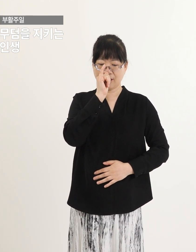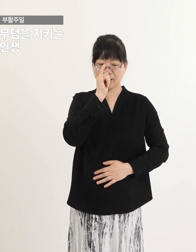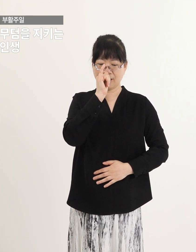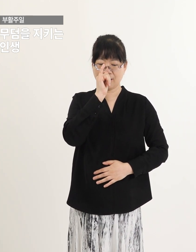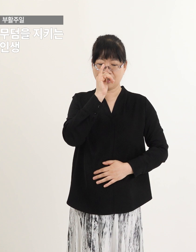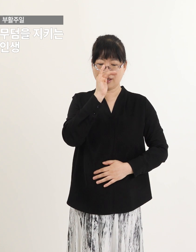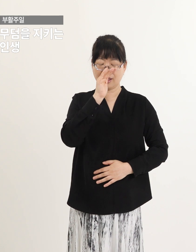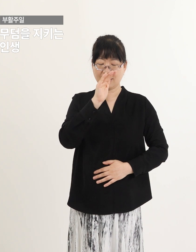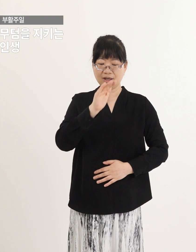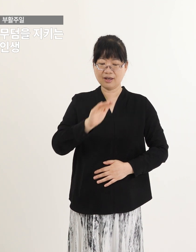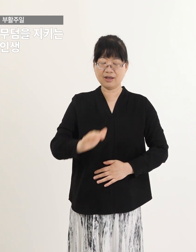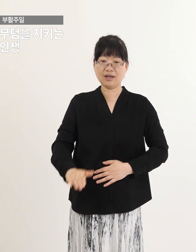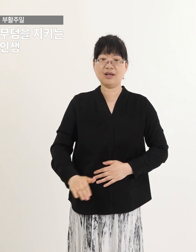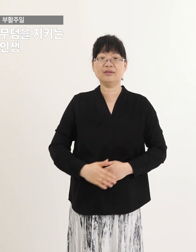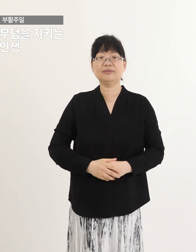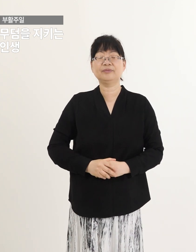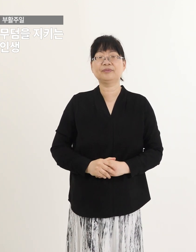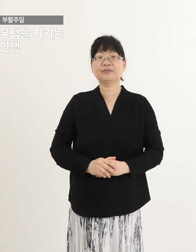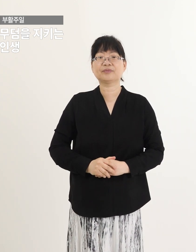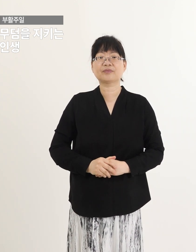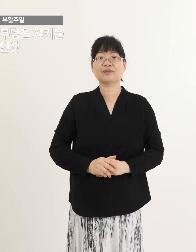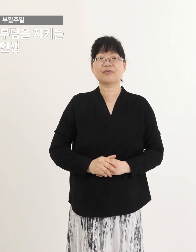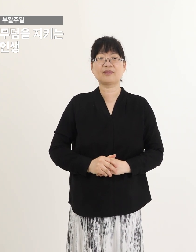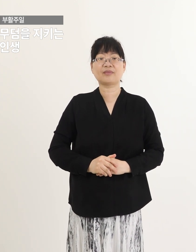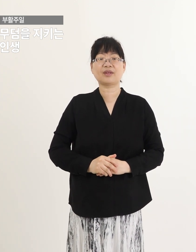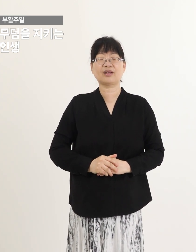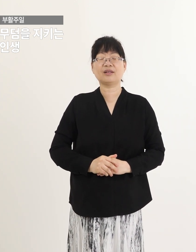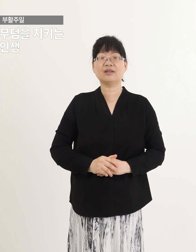있도다. 예수 이름 앞에 나오는 자